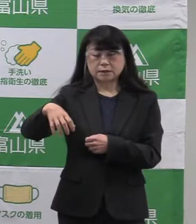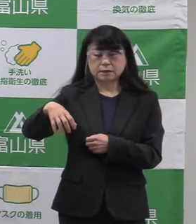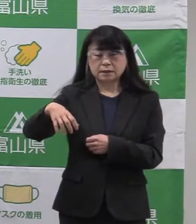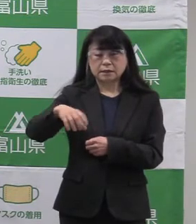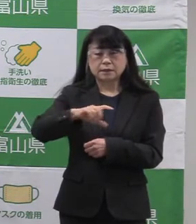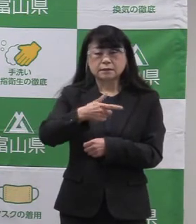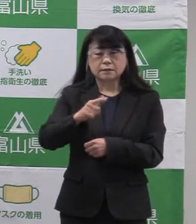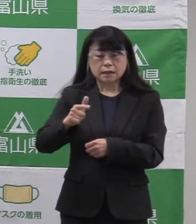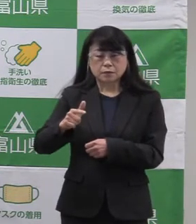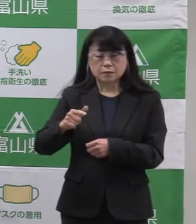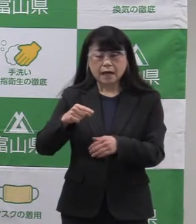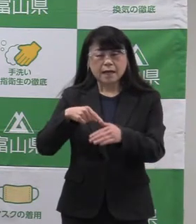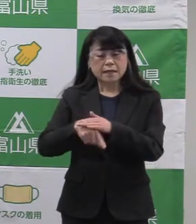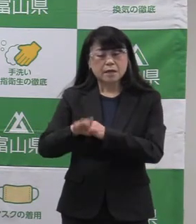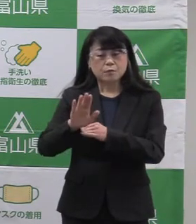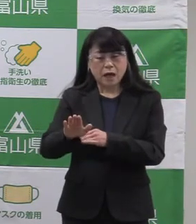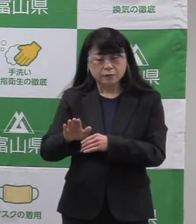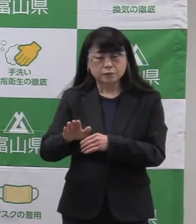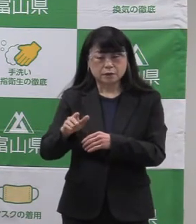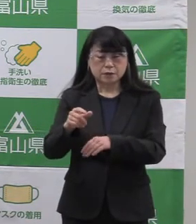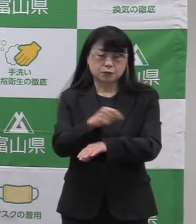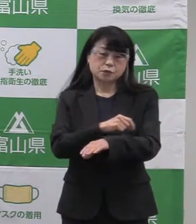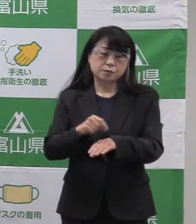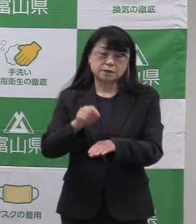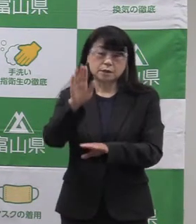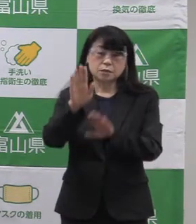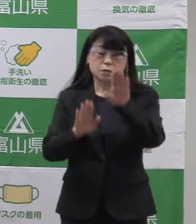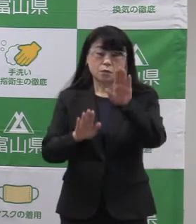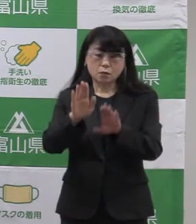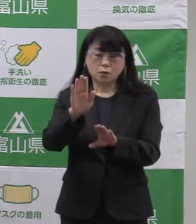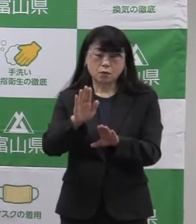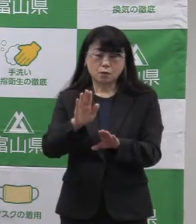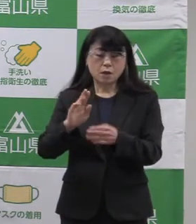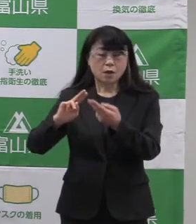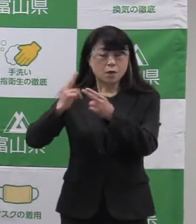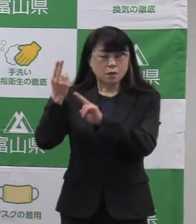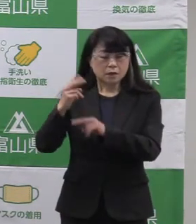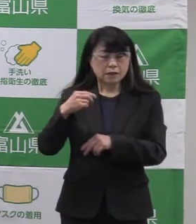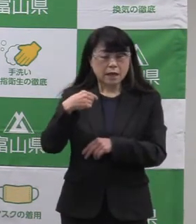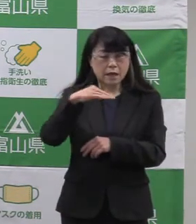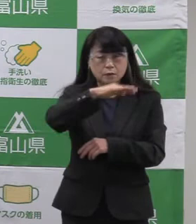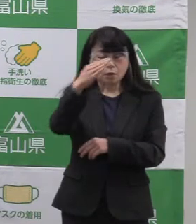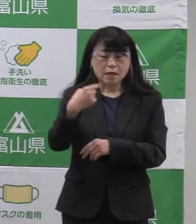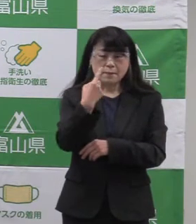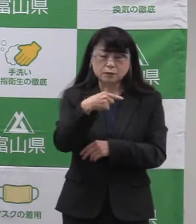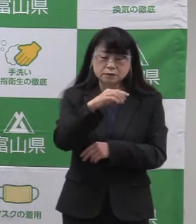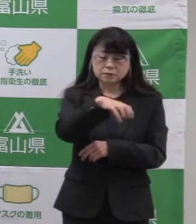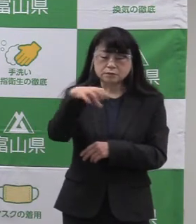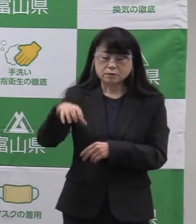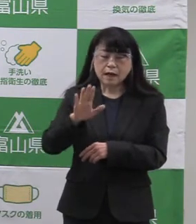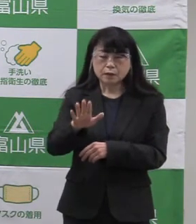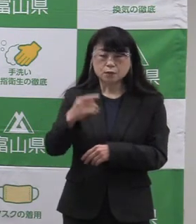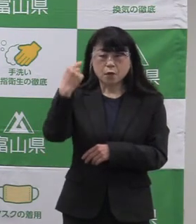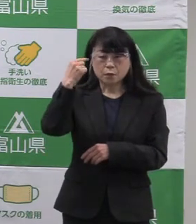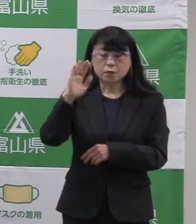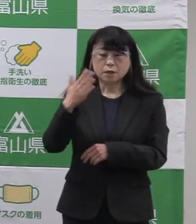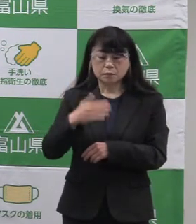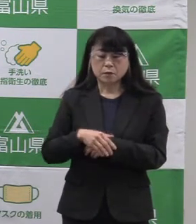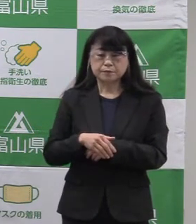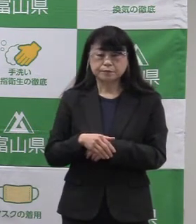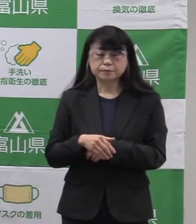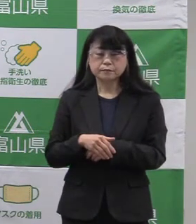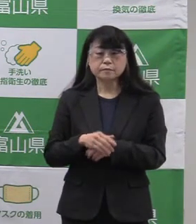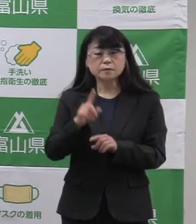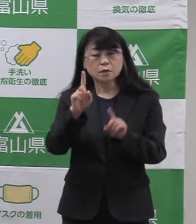が要因の一つという、特殊な状況も沖縄山口があるのかとは思いますが、しかし、いずれにしろ